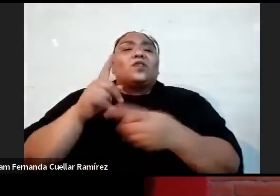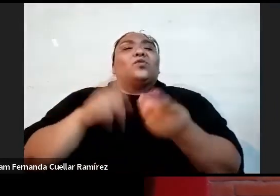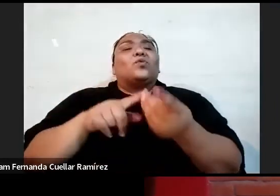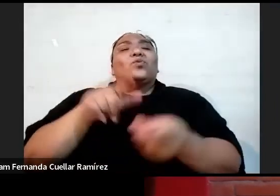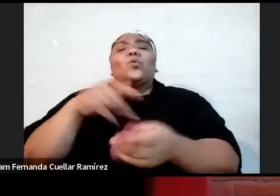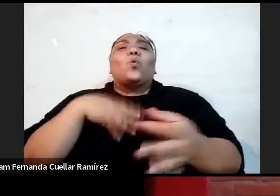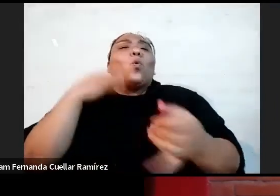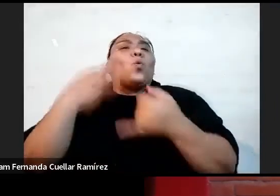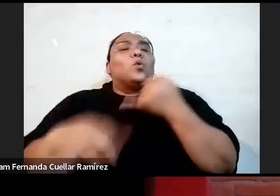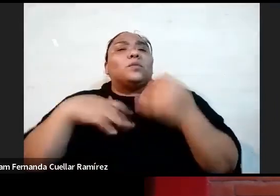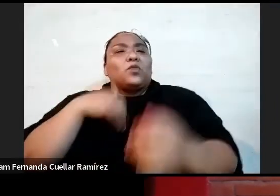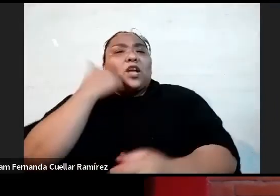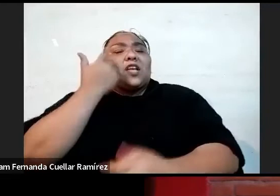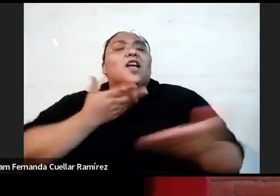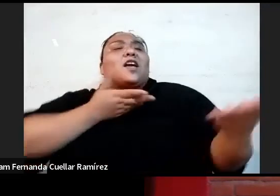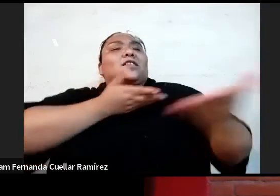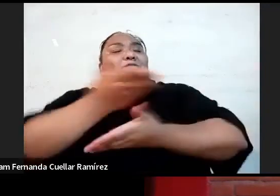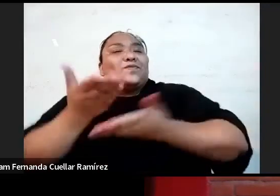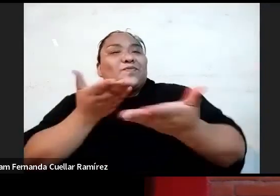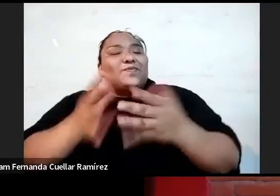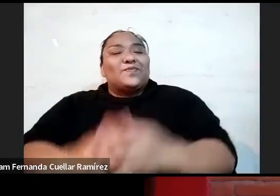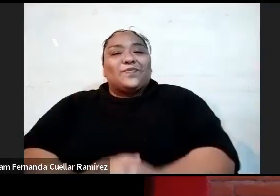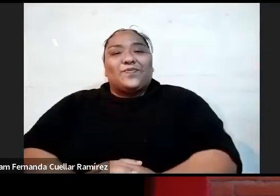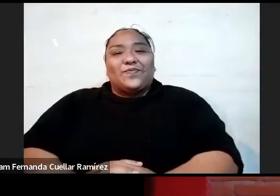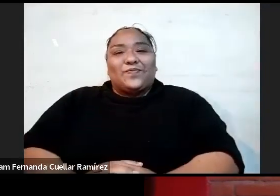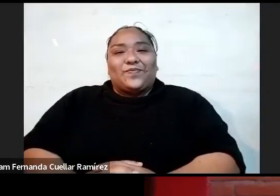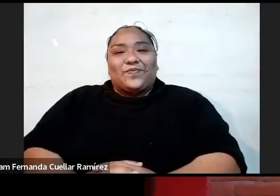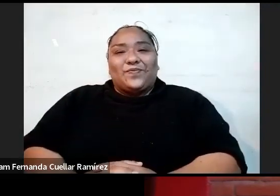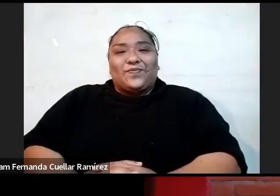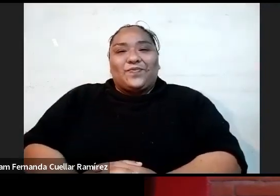quieras compartir.